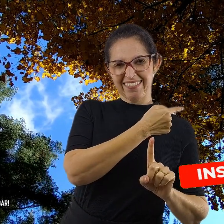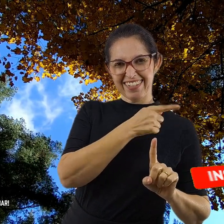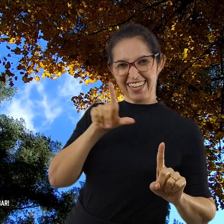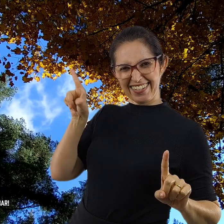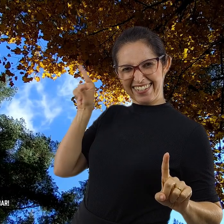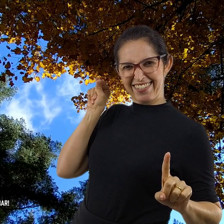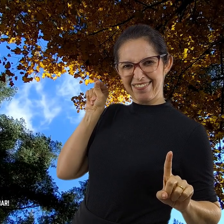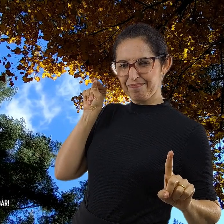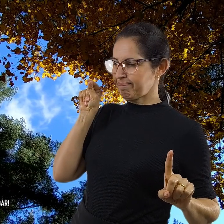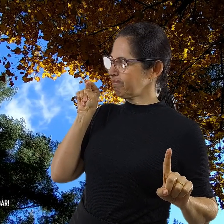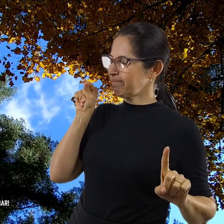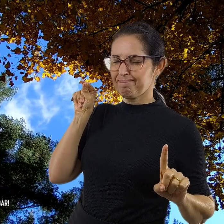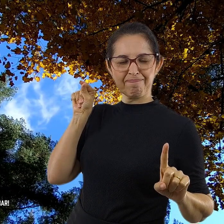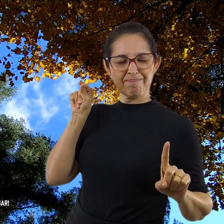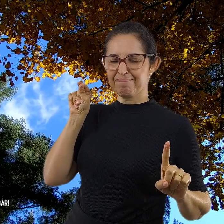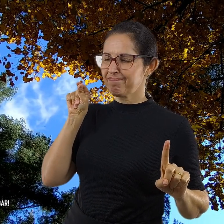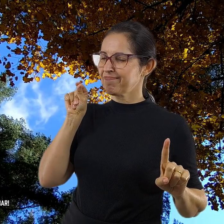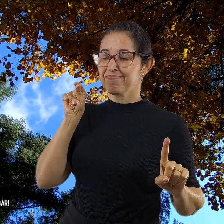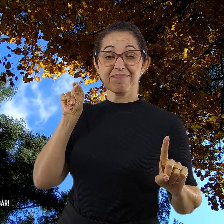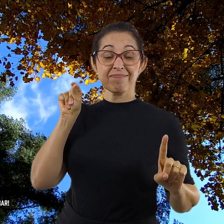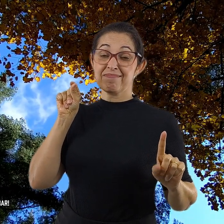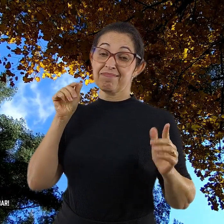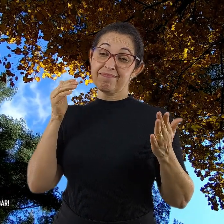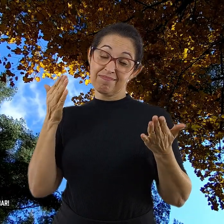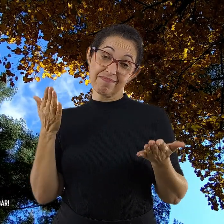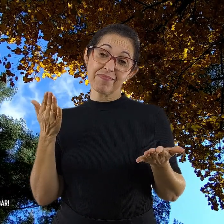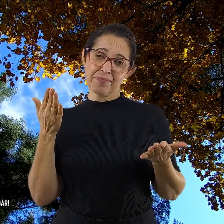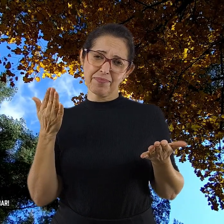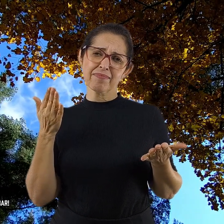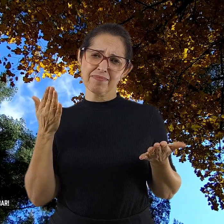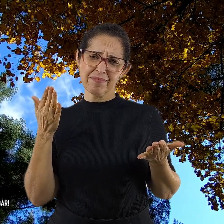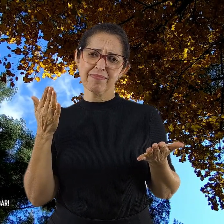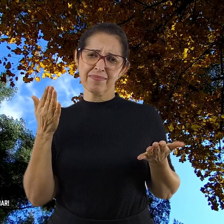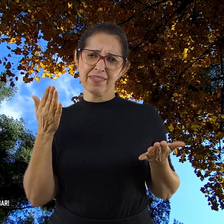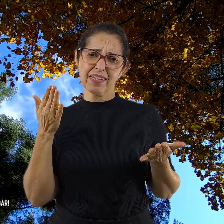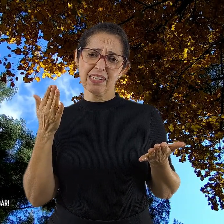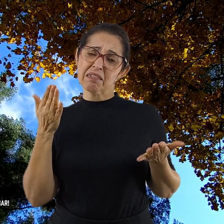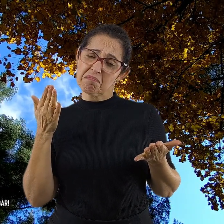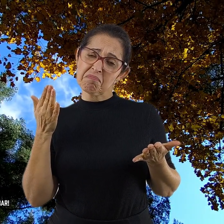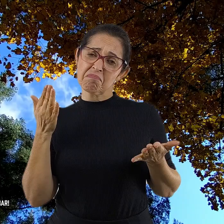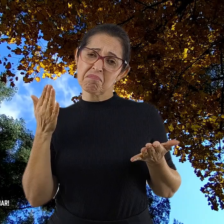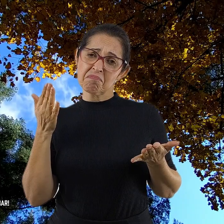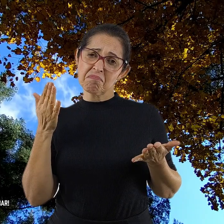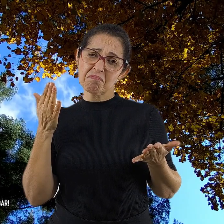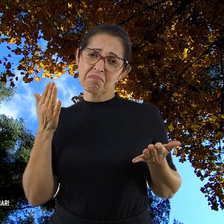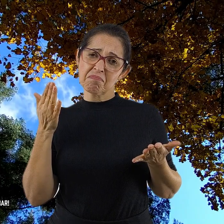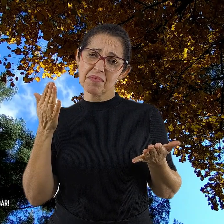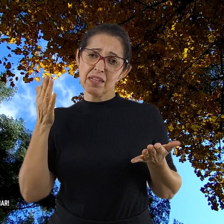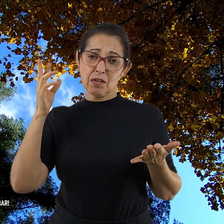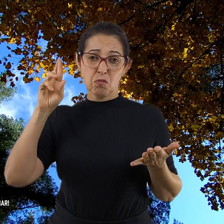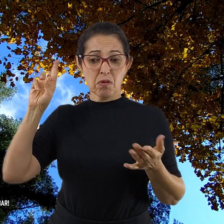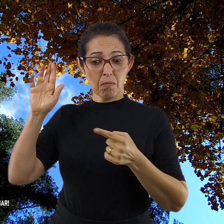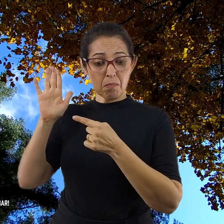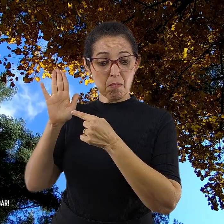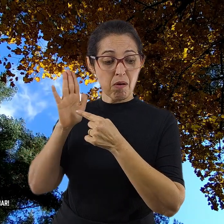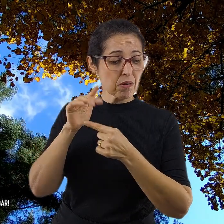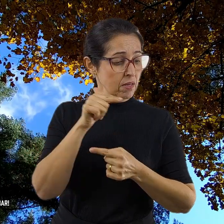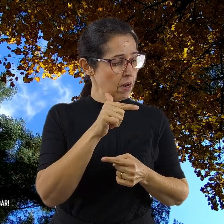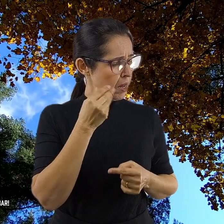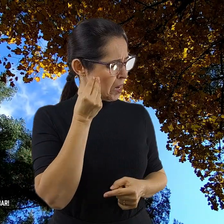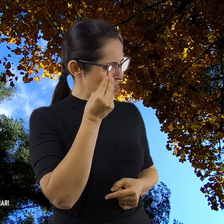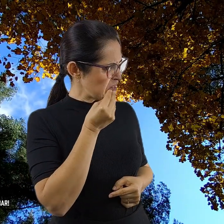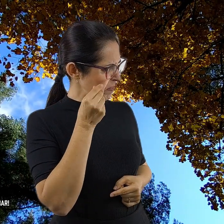igreja. E o Senhor fala daquilo que eles viveram, da experiência que eles